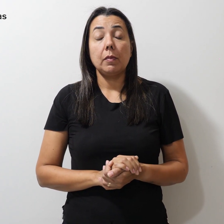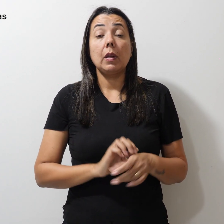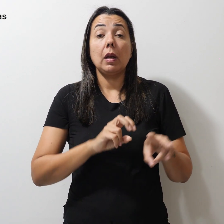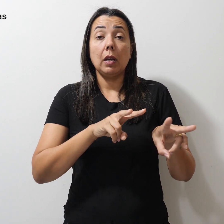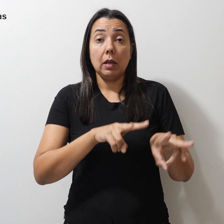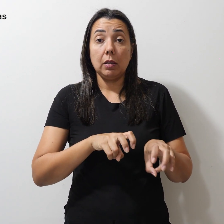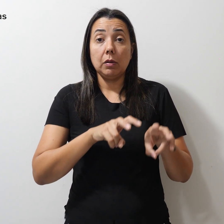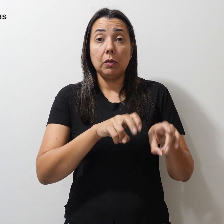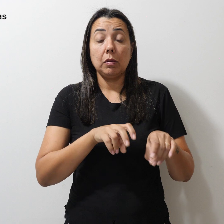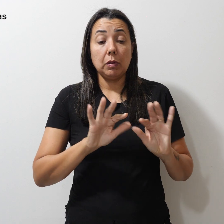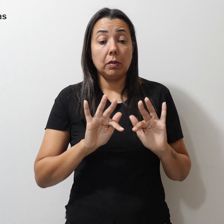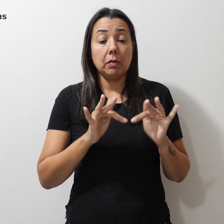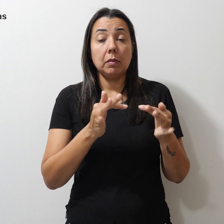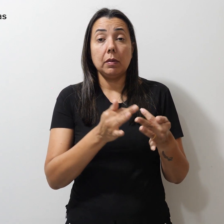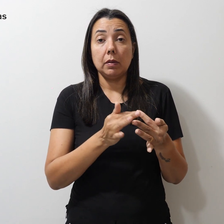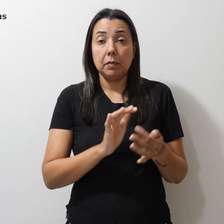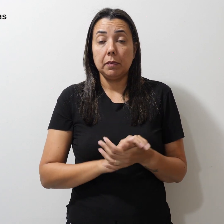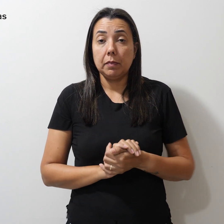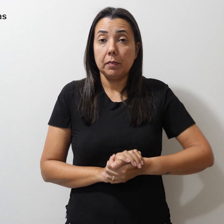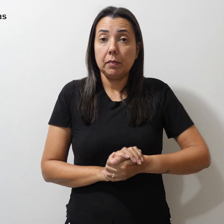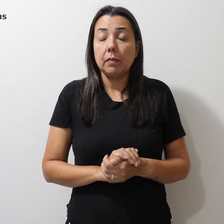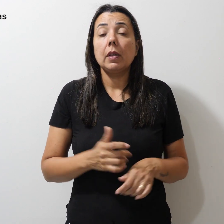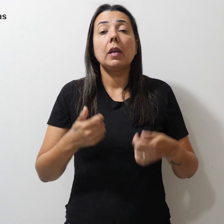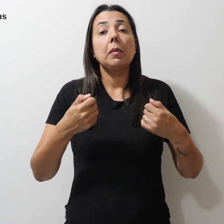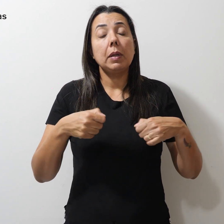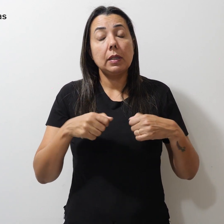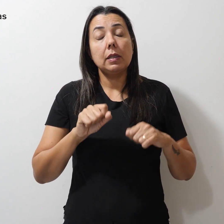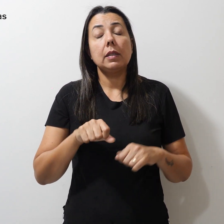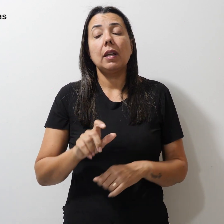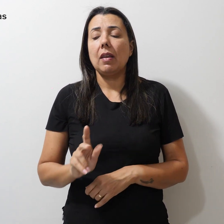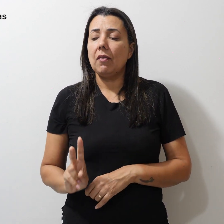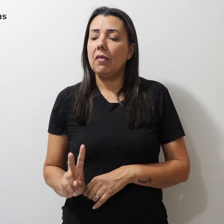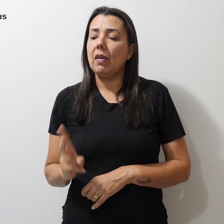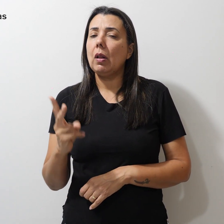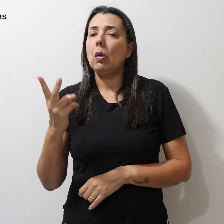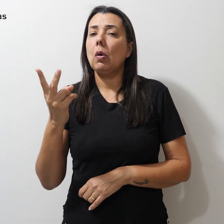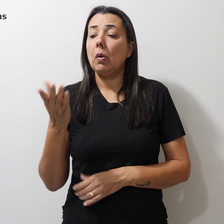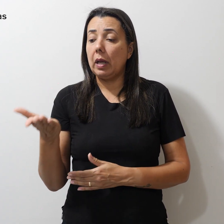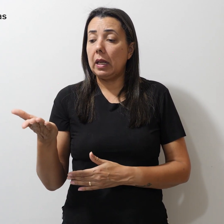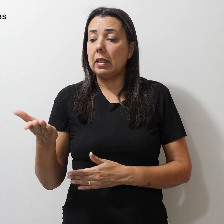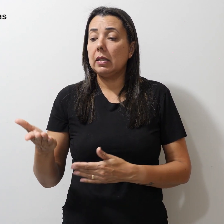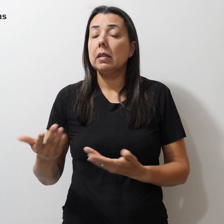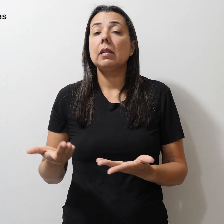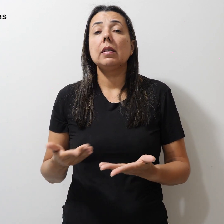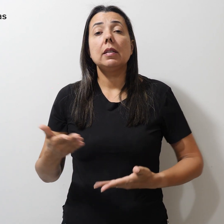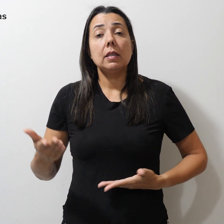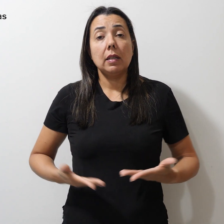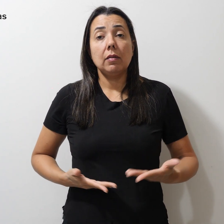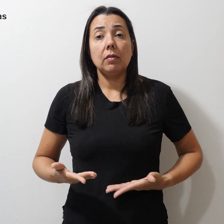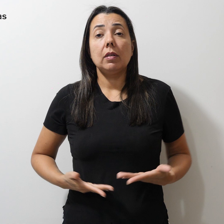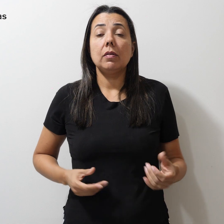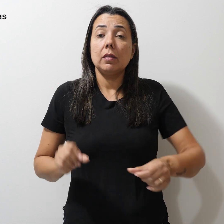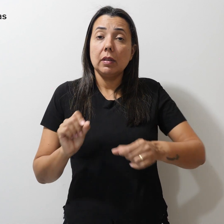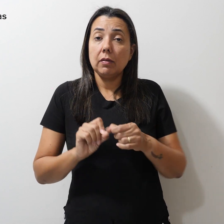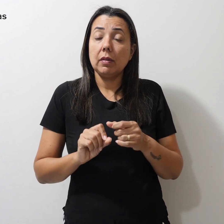Agricultura familiar. É preciso valorizar este segmento que produz emprego e